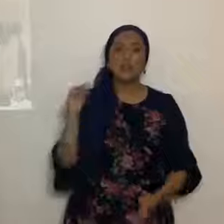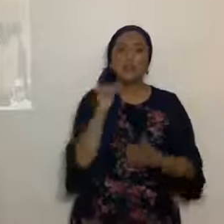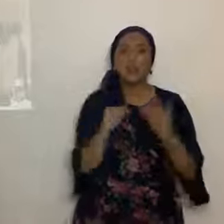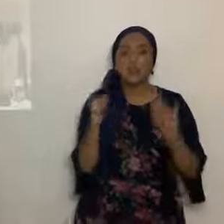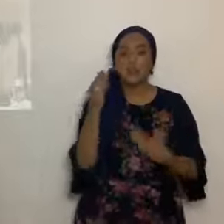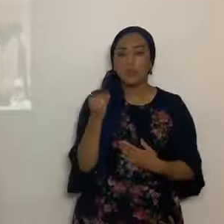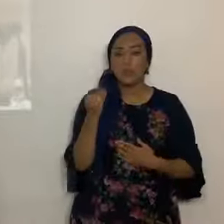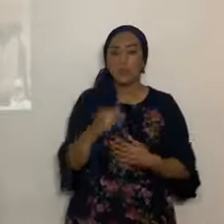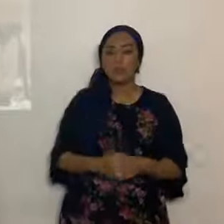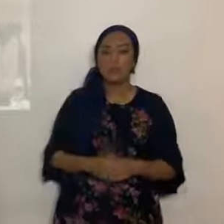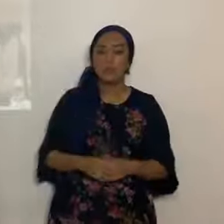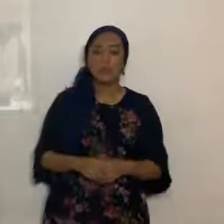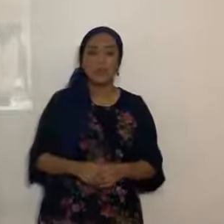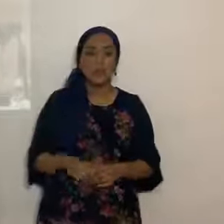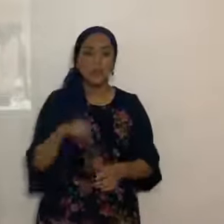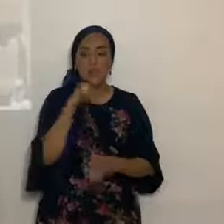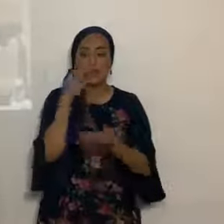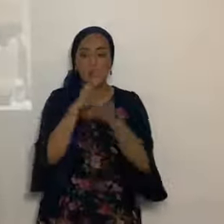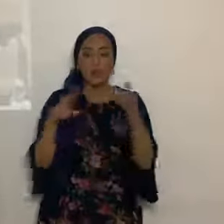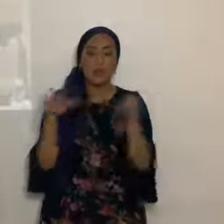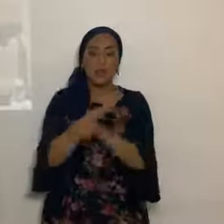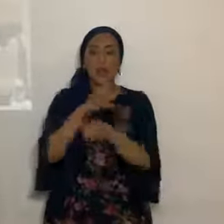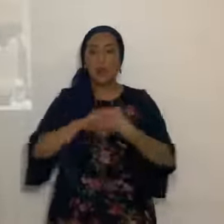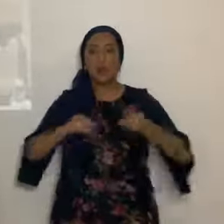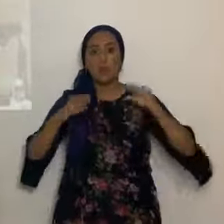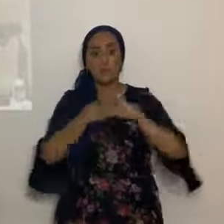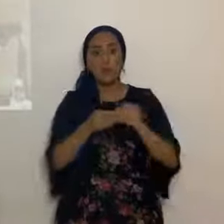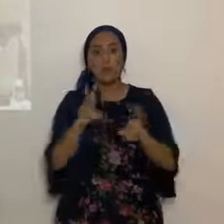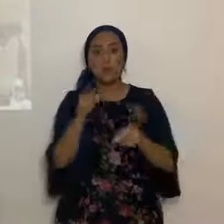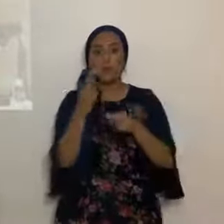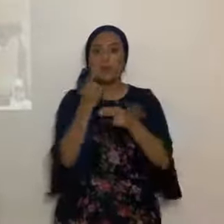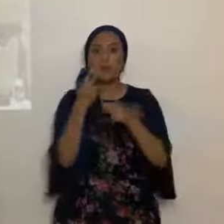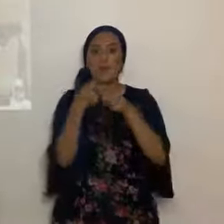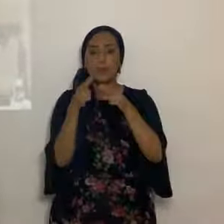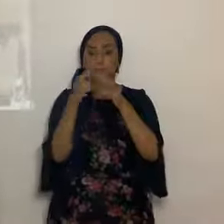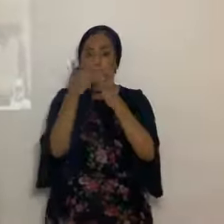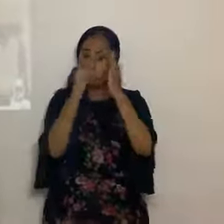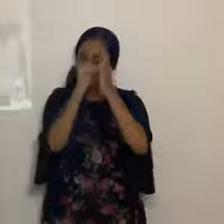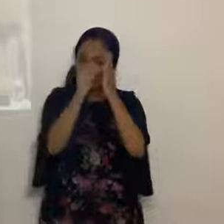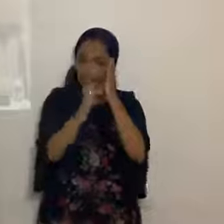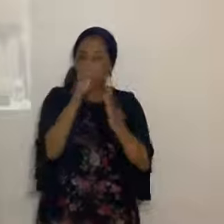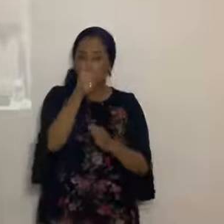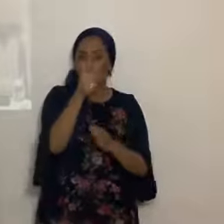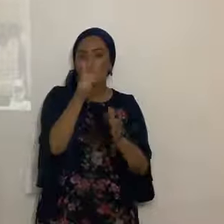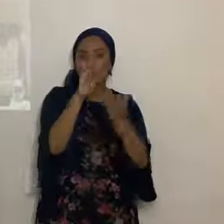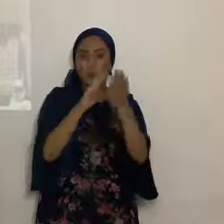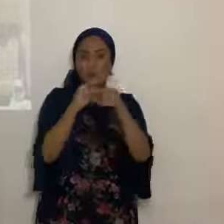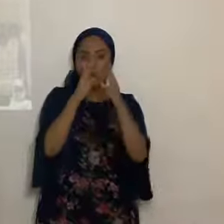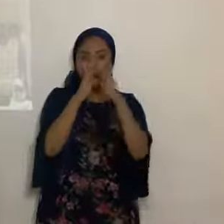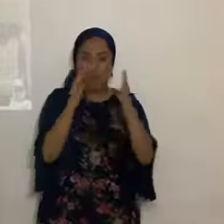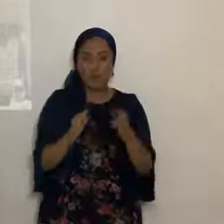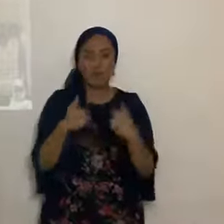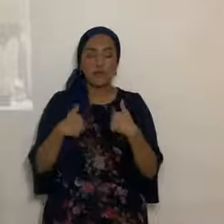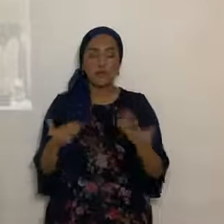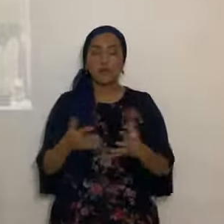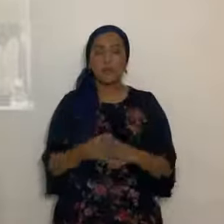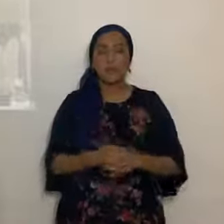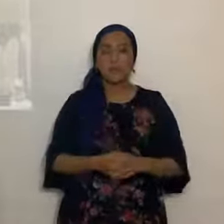14. No voy a leer toda la historia, tú la vas a leer en tu casa, pero aquí tenemos